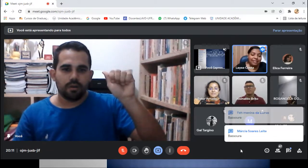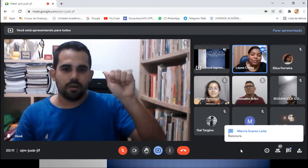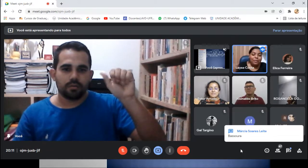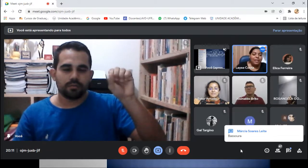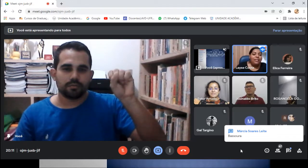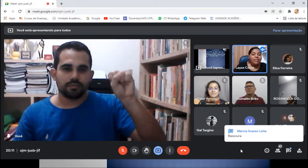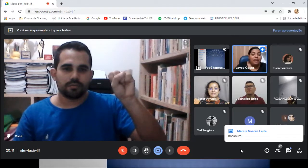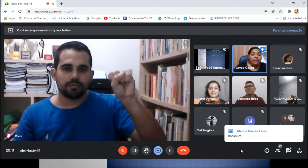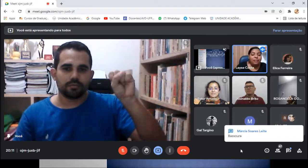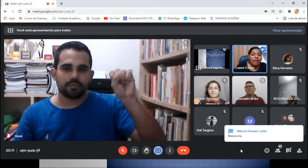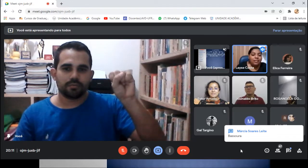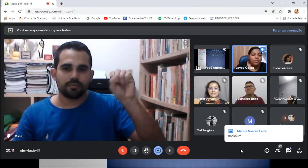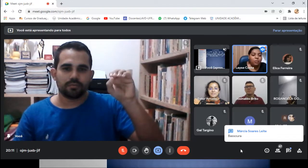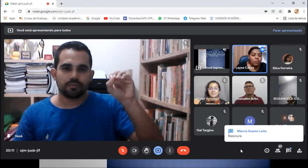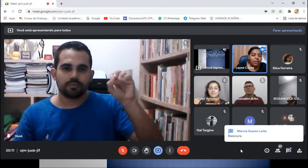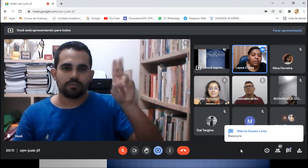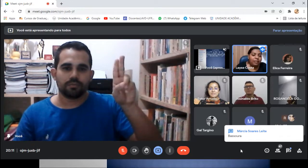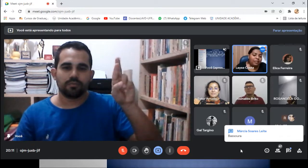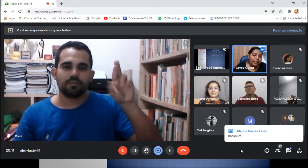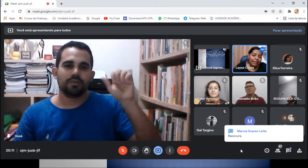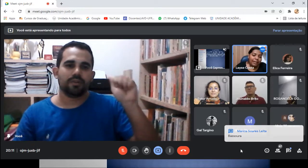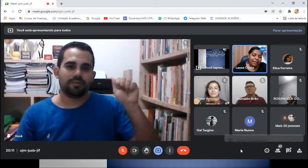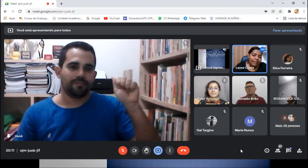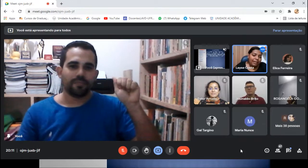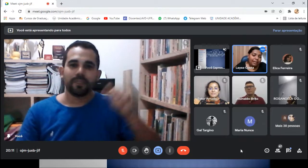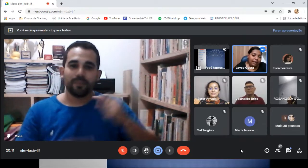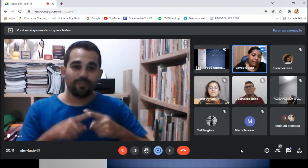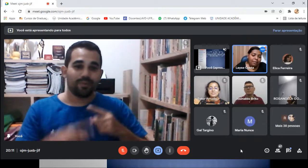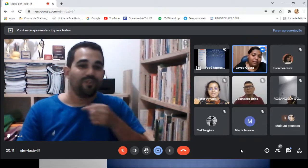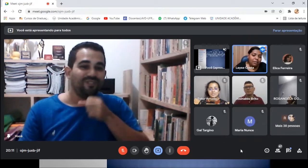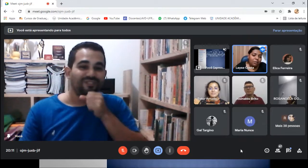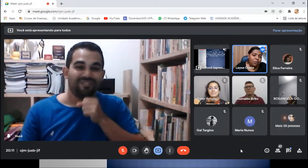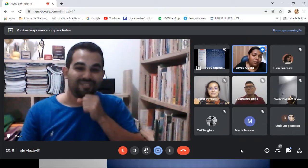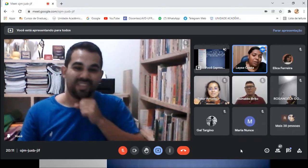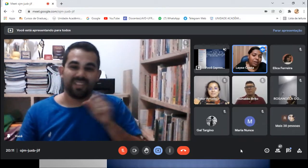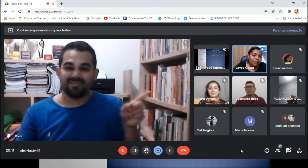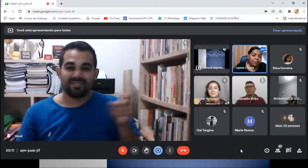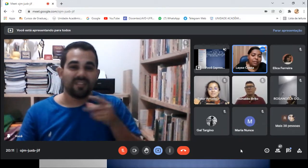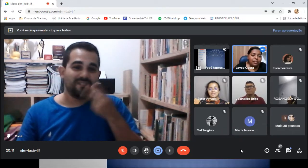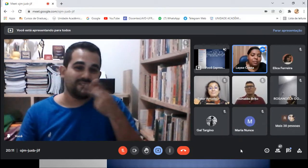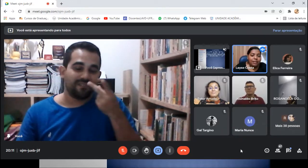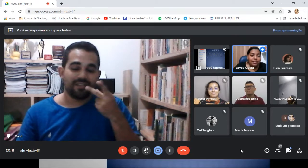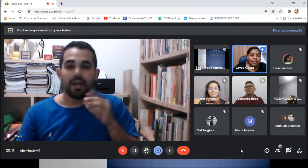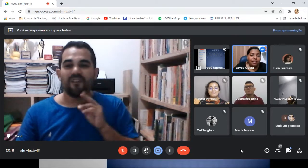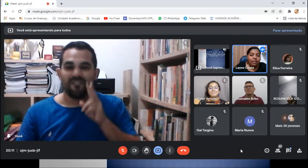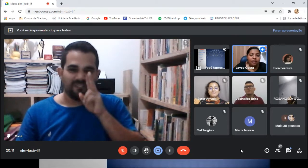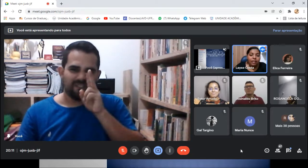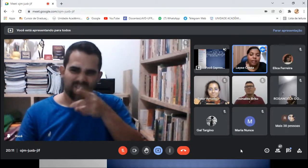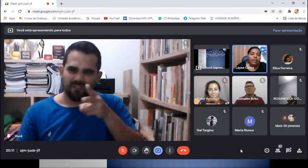Certas falam vassoura, né? Vassoura, porque são mais antigos, né?